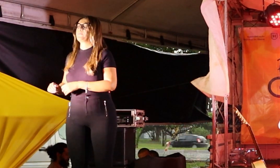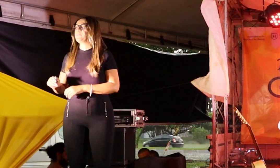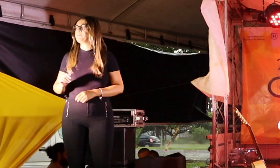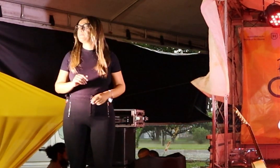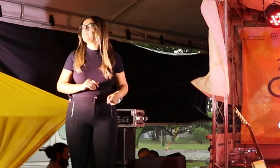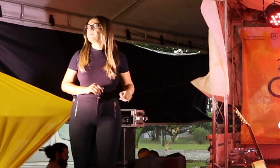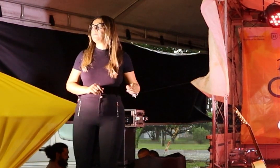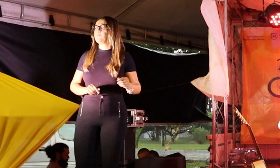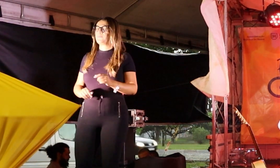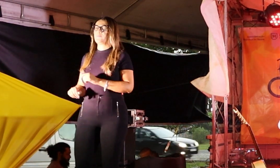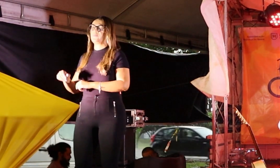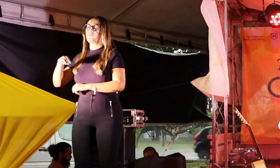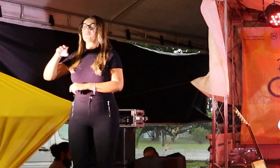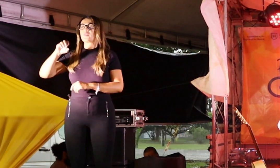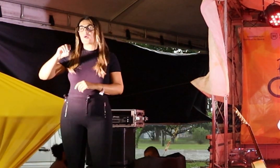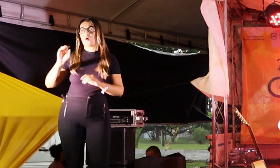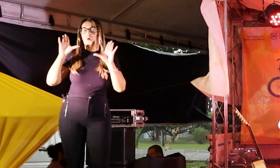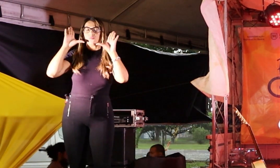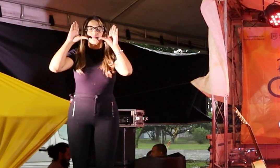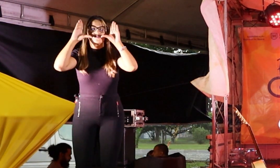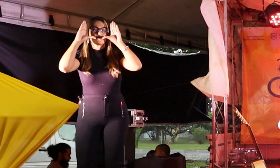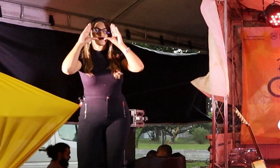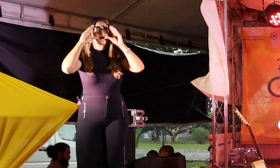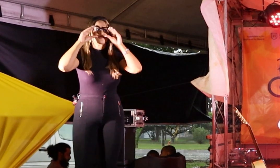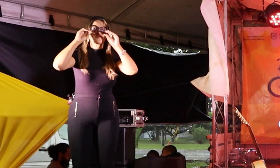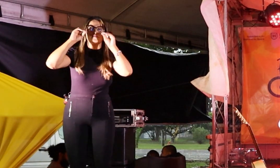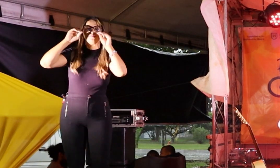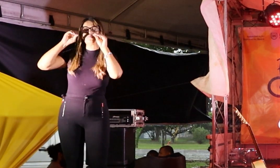Ei, vorais solidão,